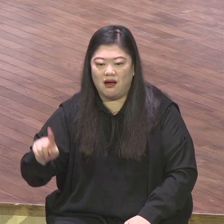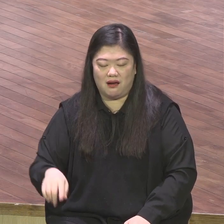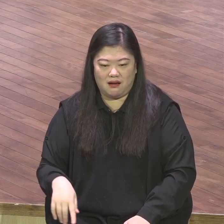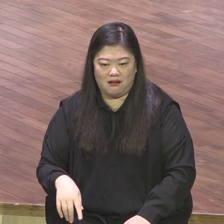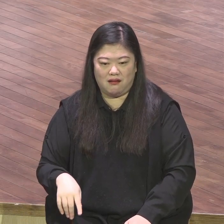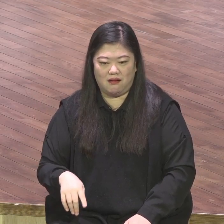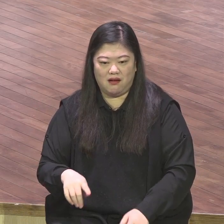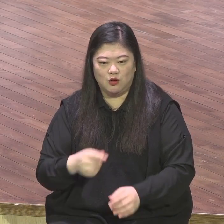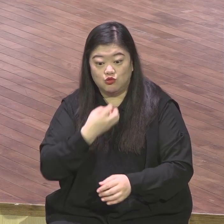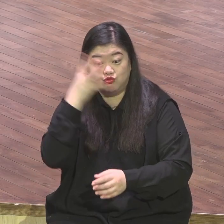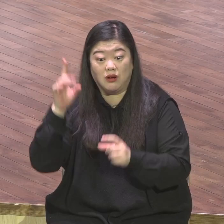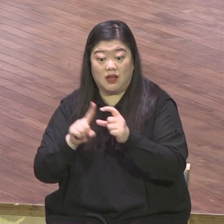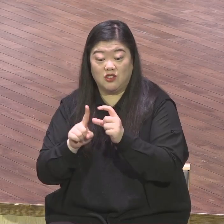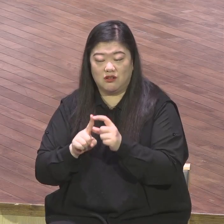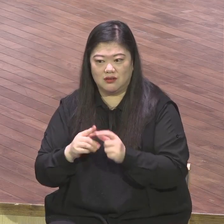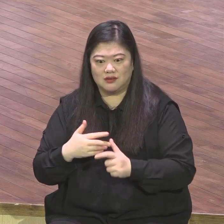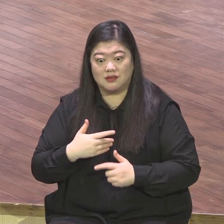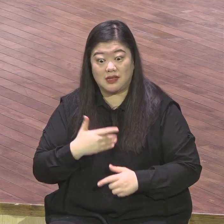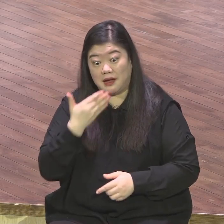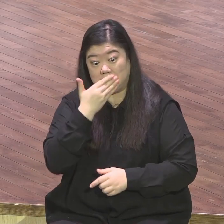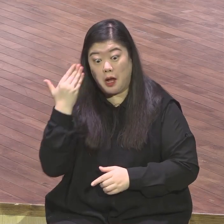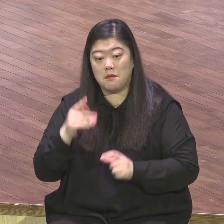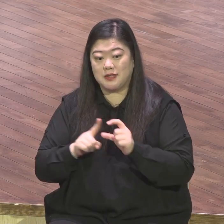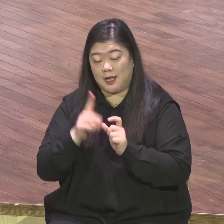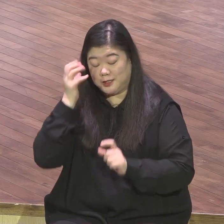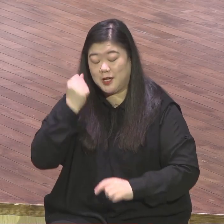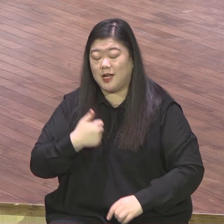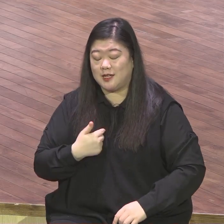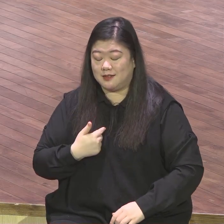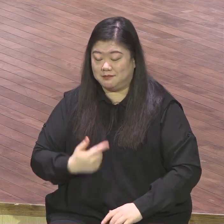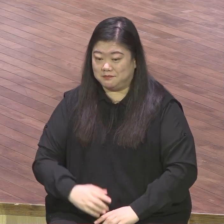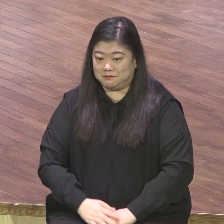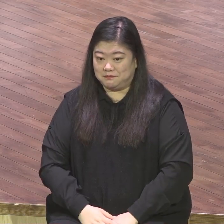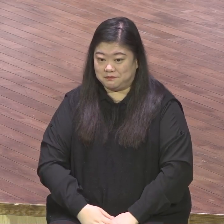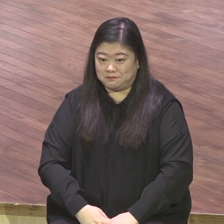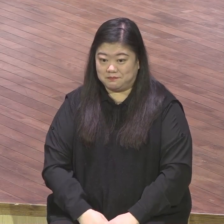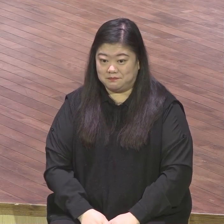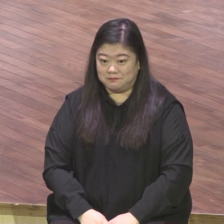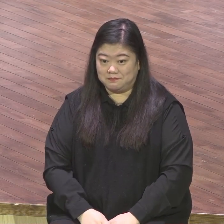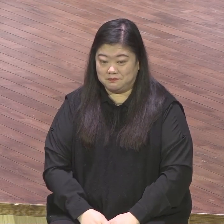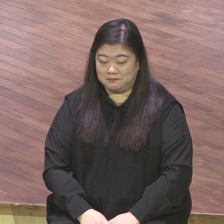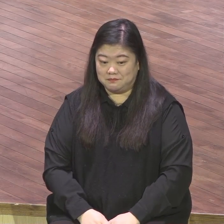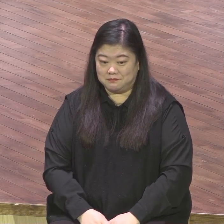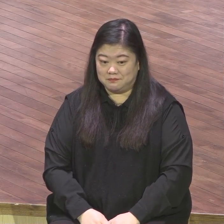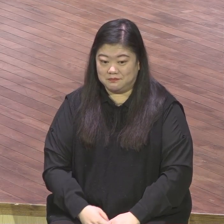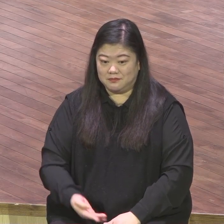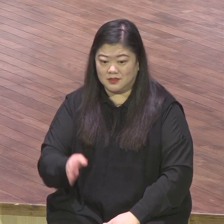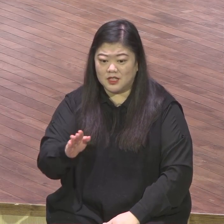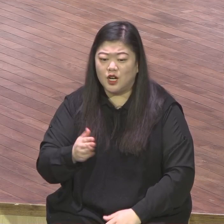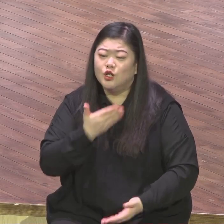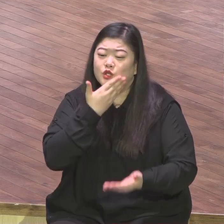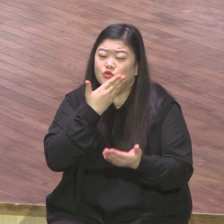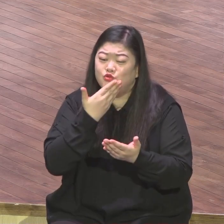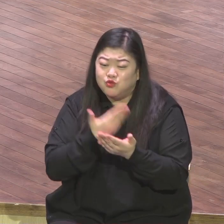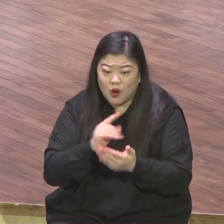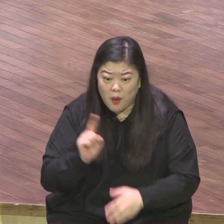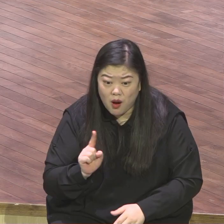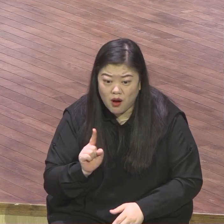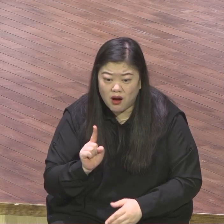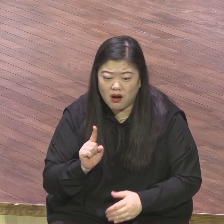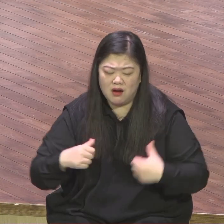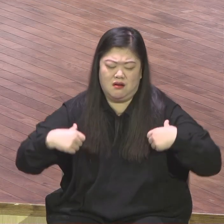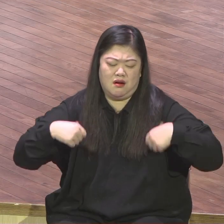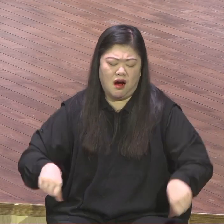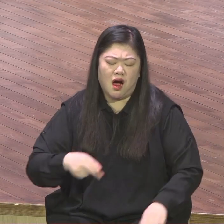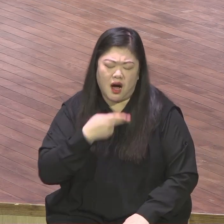여러분, 영적인 삶에서도 중꺾마 되기 바랍니다. 중요한 것은 꺾이지 않는 마음이에요.